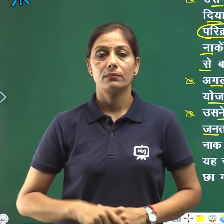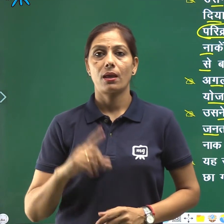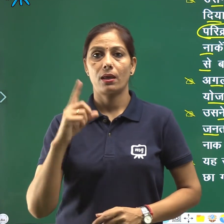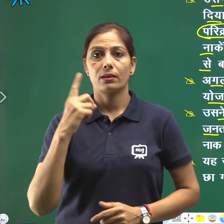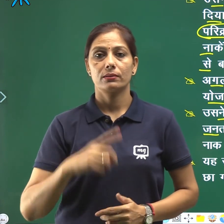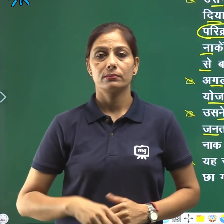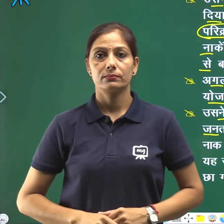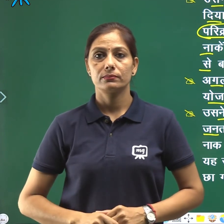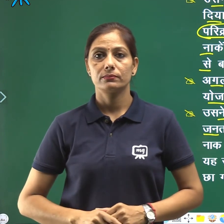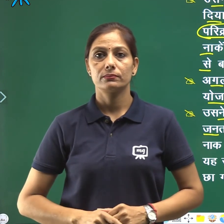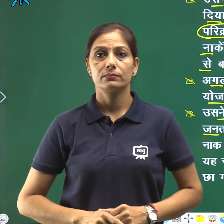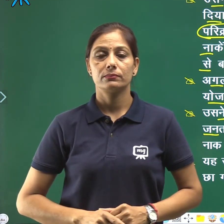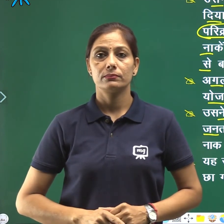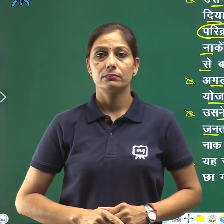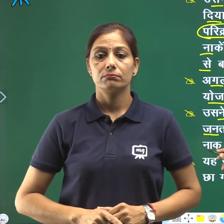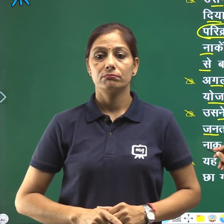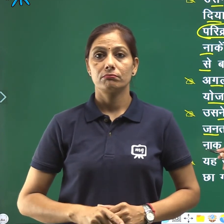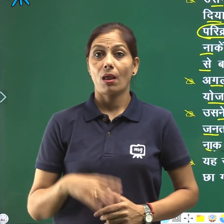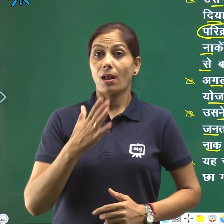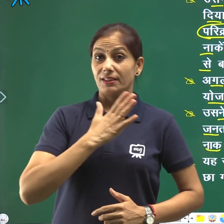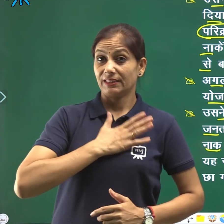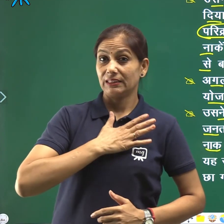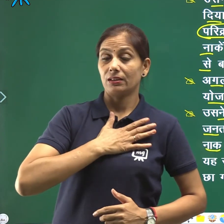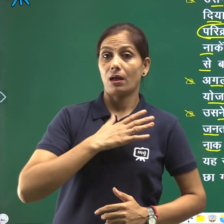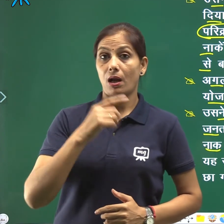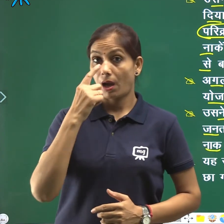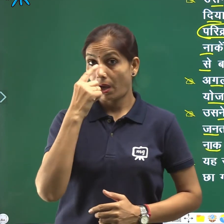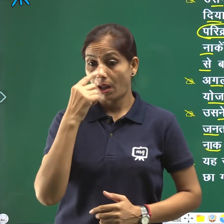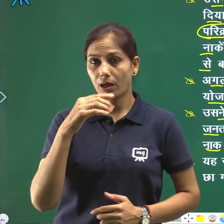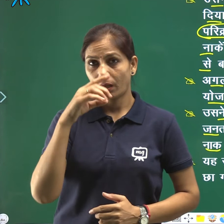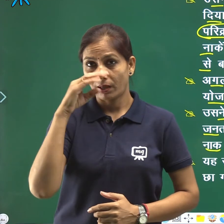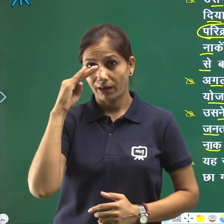एक जिंदा नाक काटकर